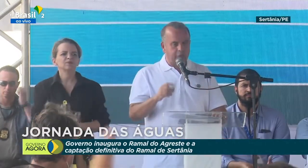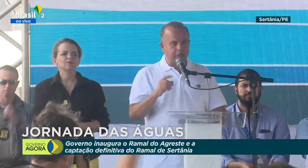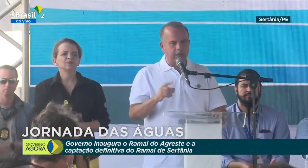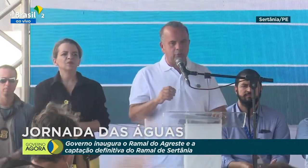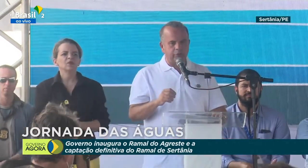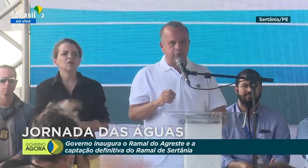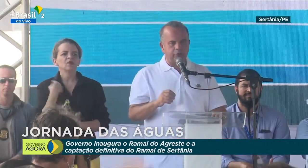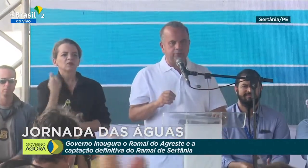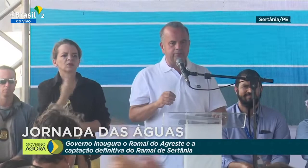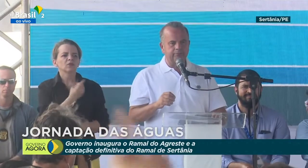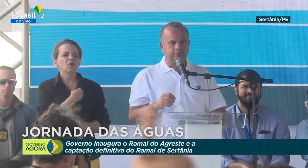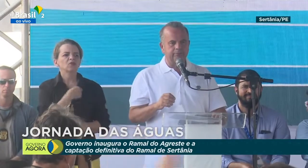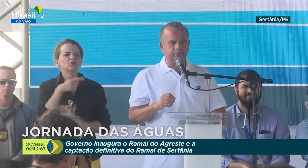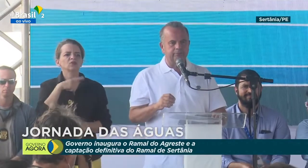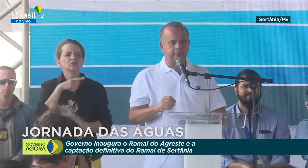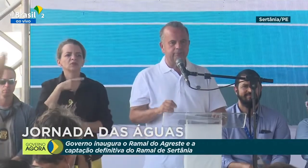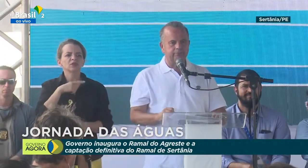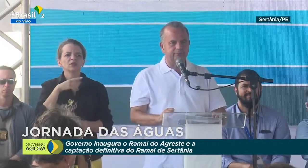Nós temos.